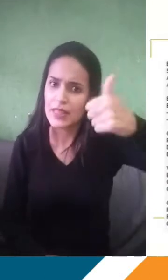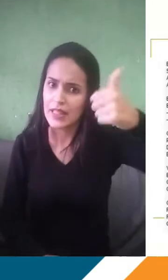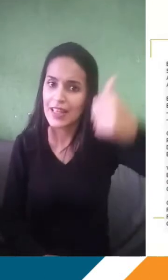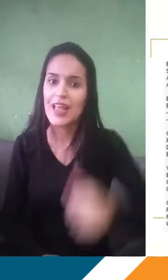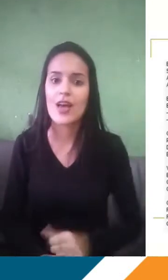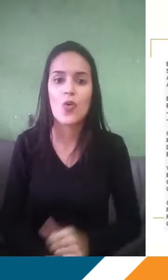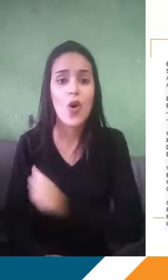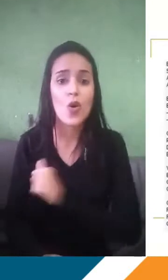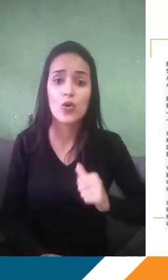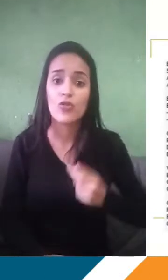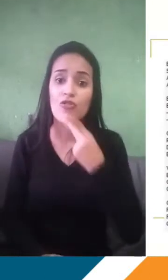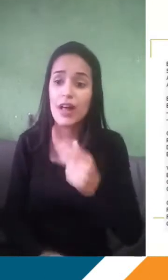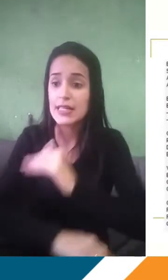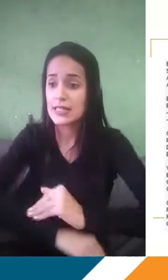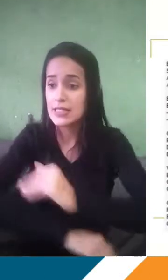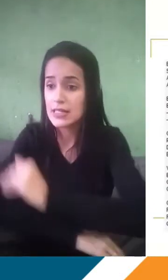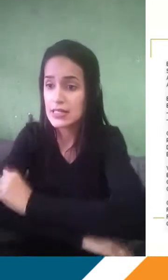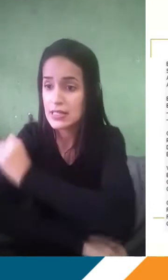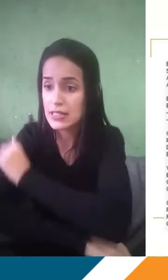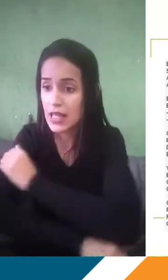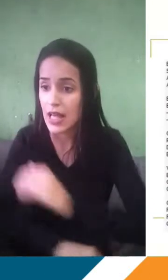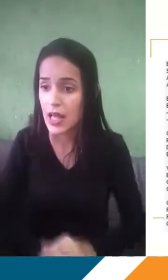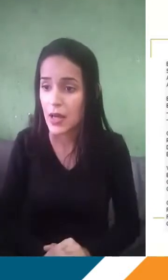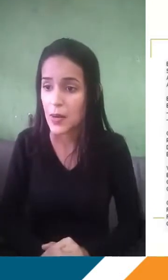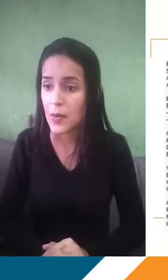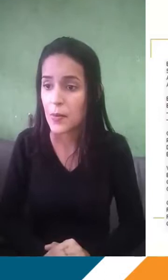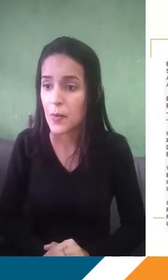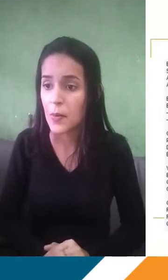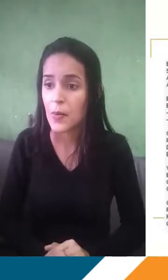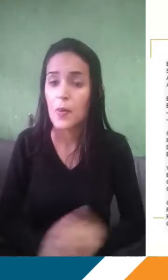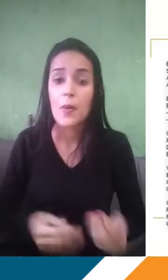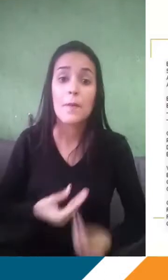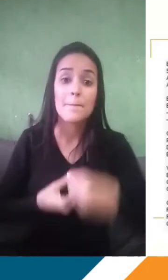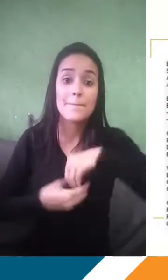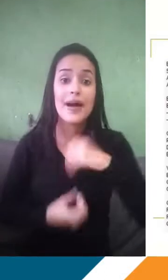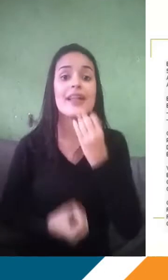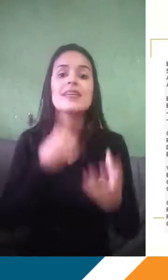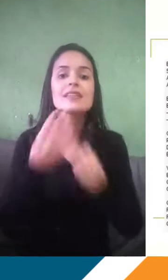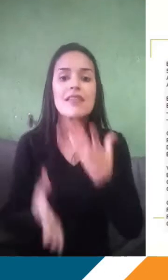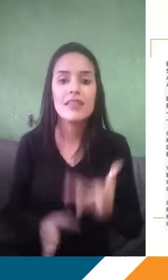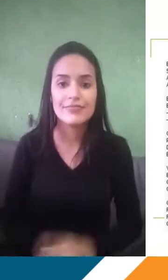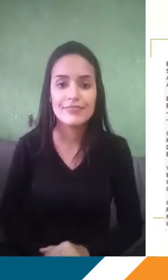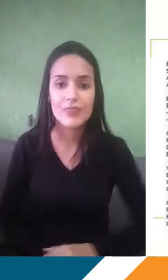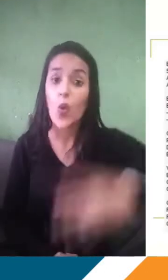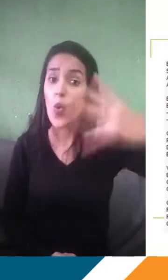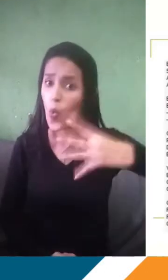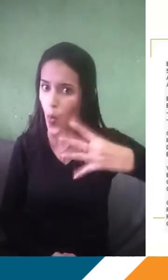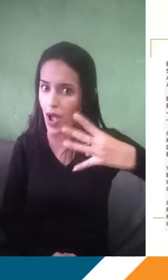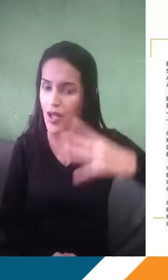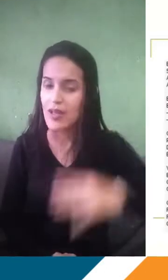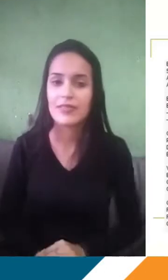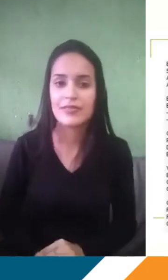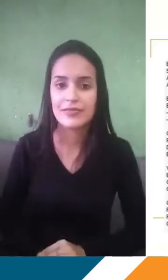seus versos metrificados. Na quarta estrofe, ironiza o fato de os parnasianos não